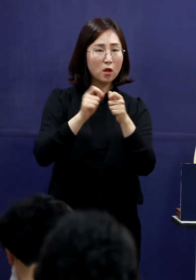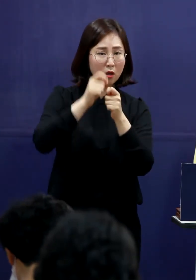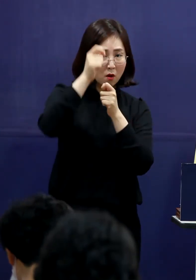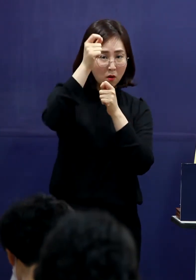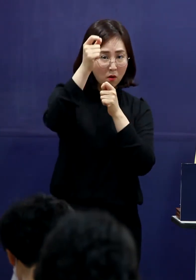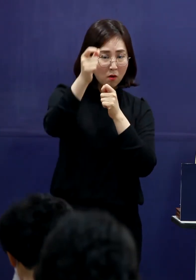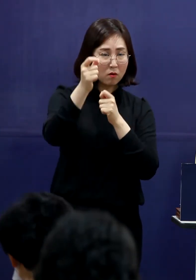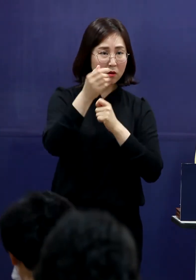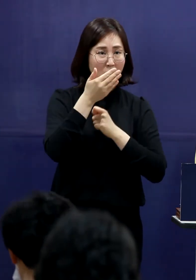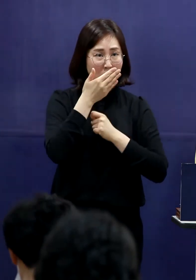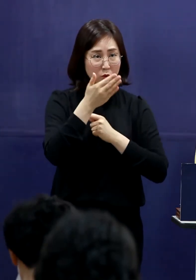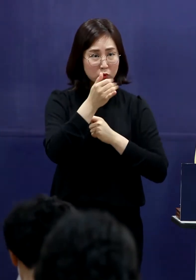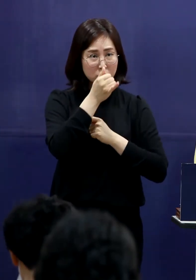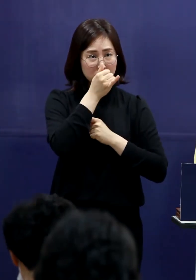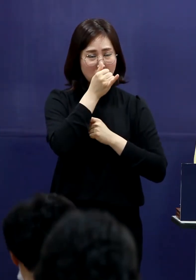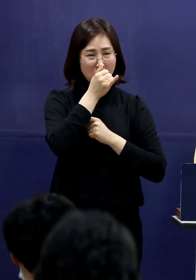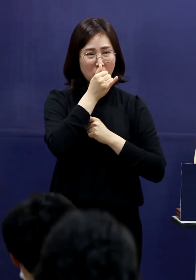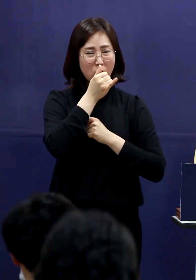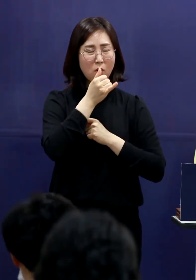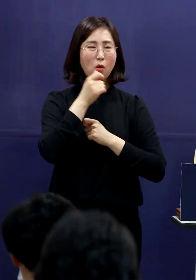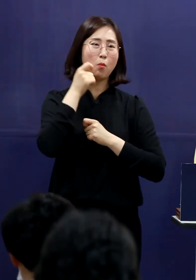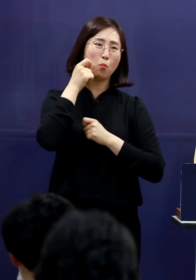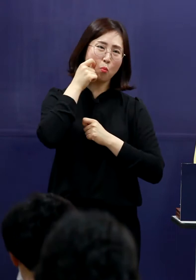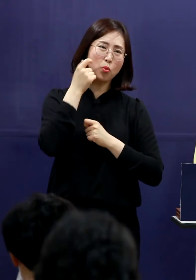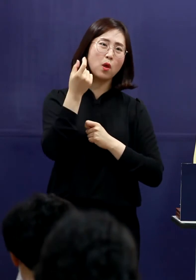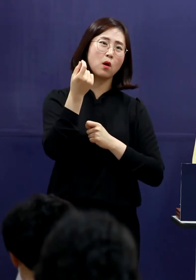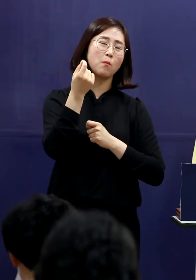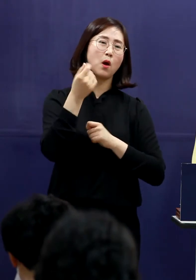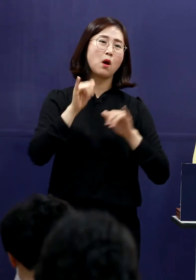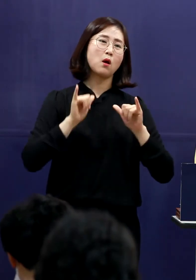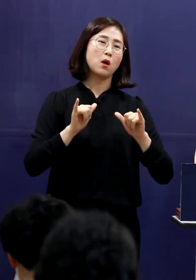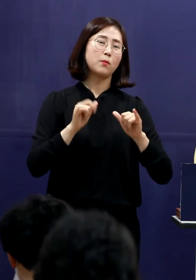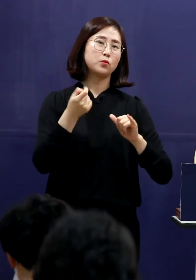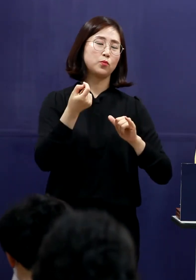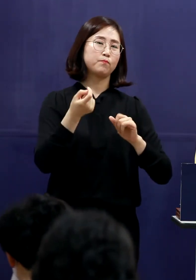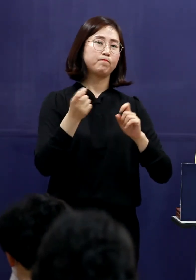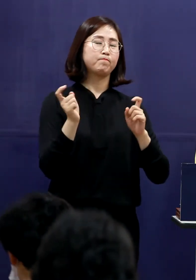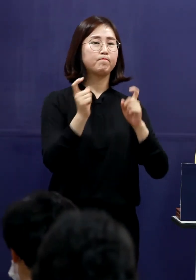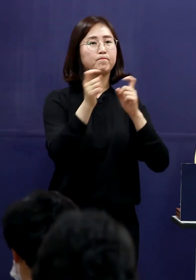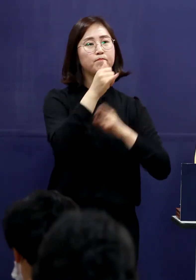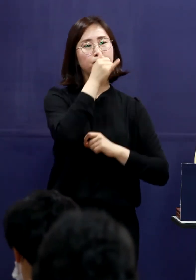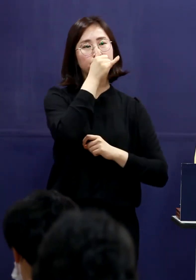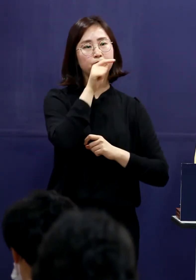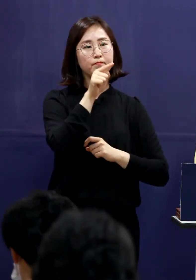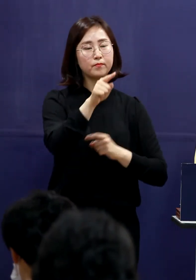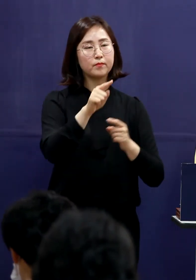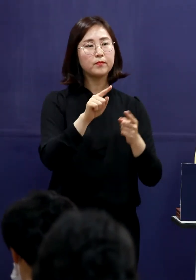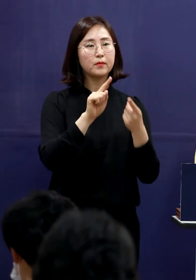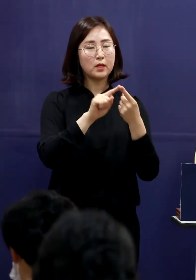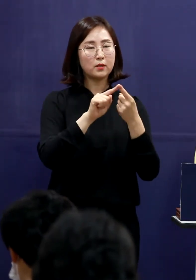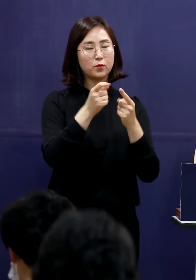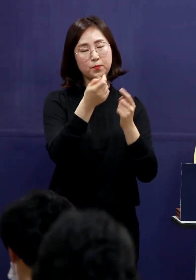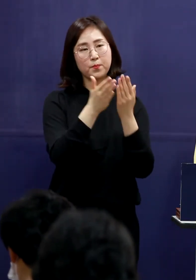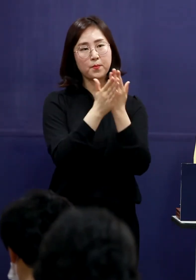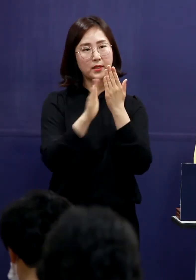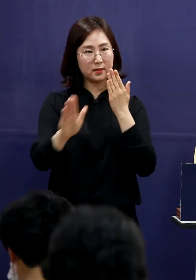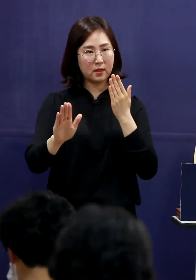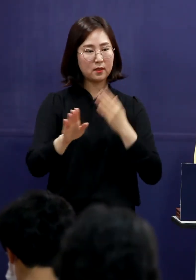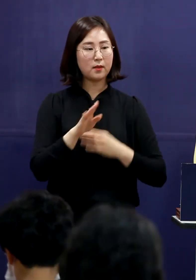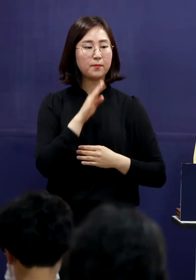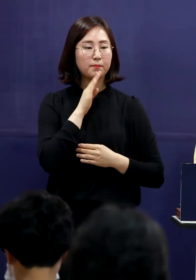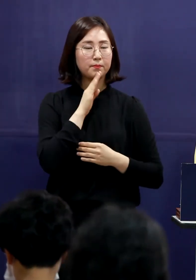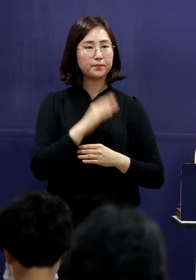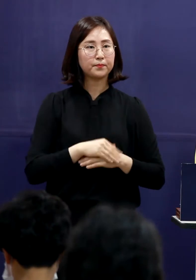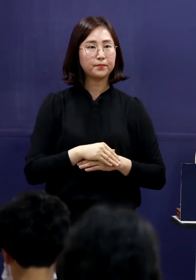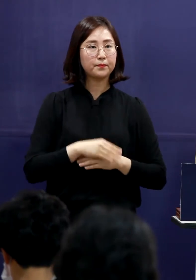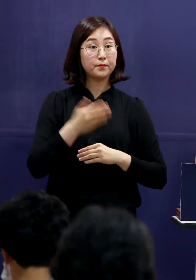부딪히는 그런 부분이 있어서 이 부분에 대해서는 절충점을 좀 찾아야 될 것 같습니다. 근데 제가 이제